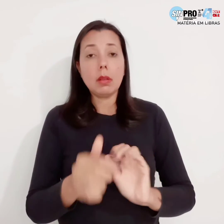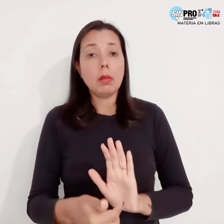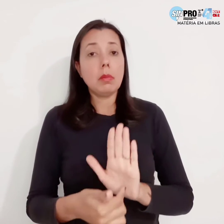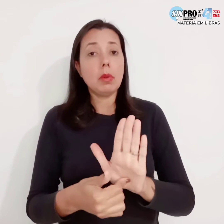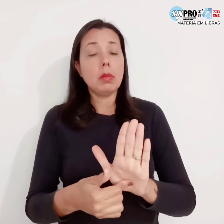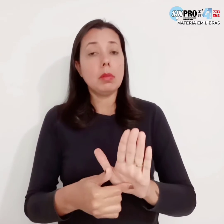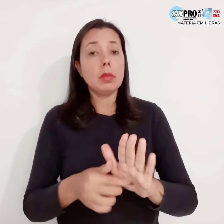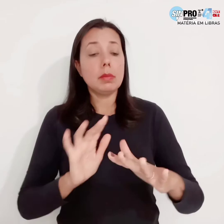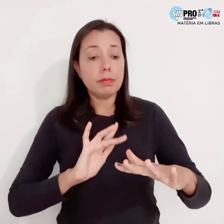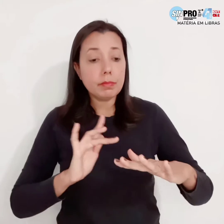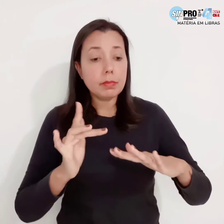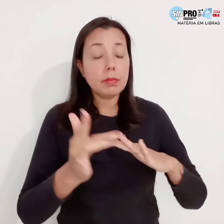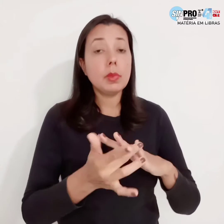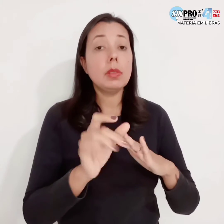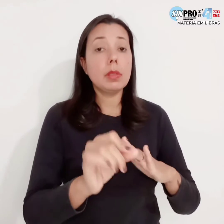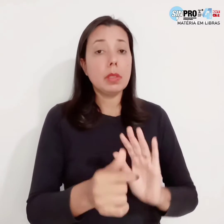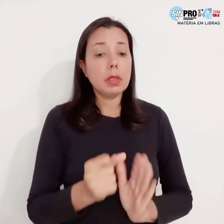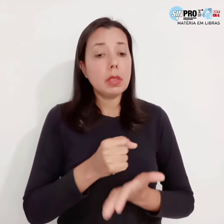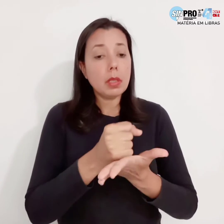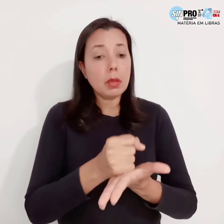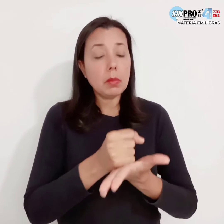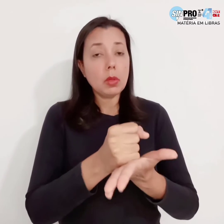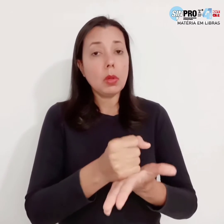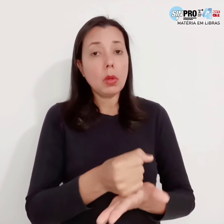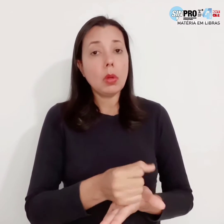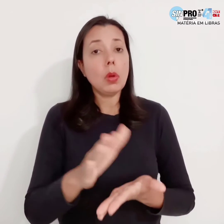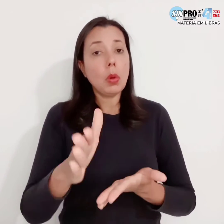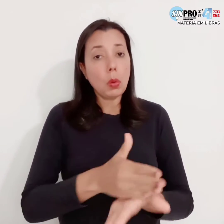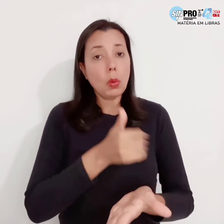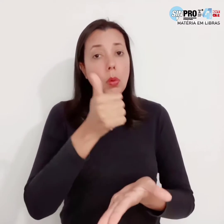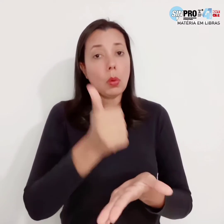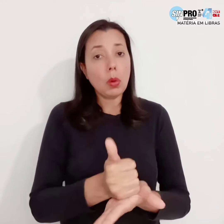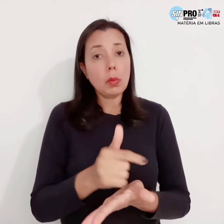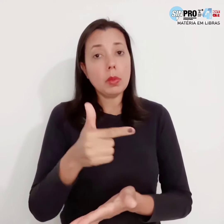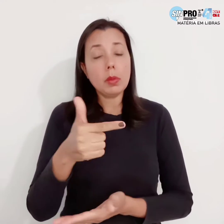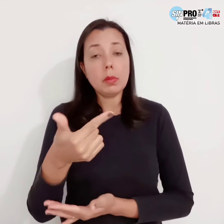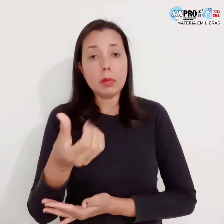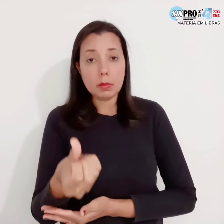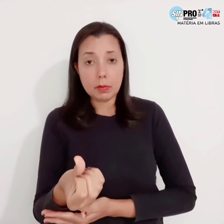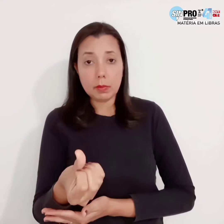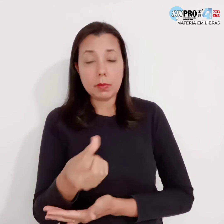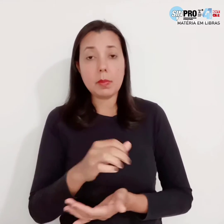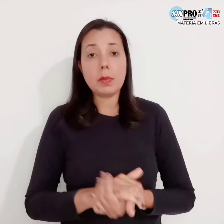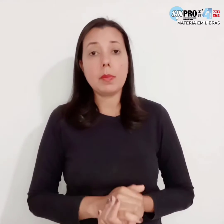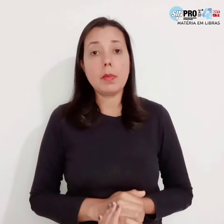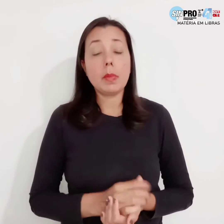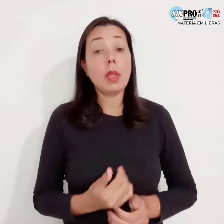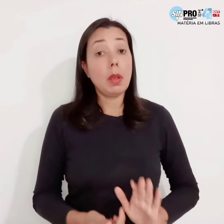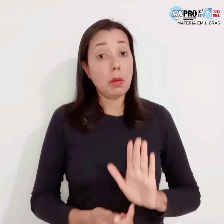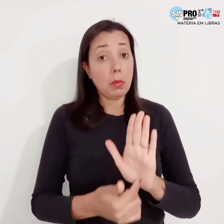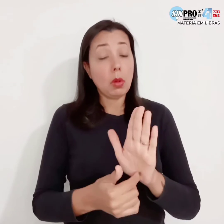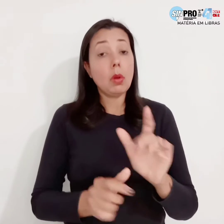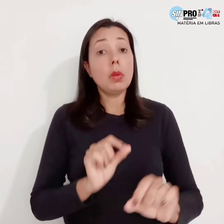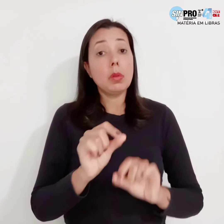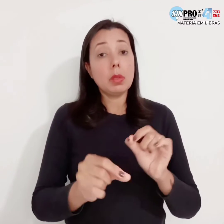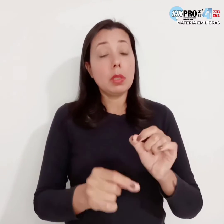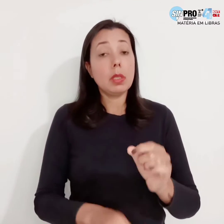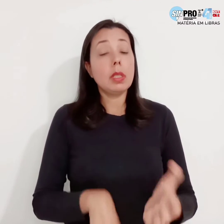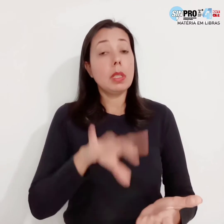na mídia, que apoiou o golpe de 2016. Mostra que a origem da queda